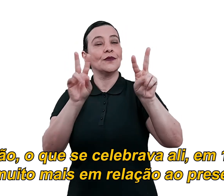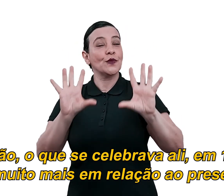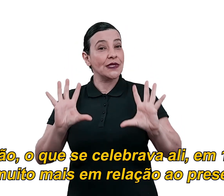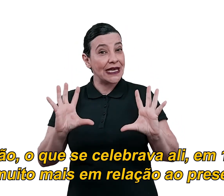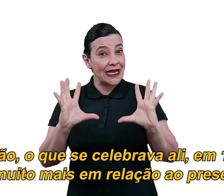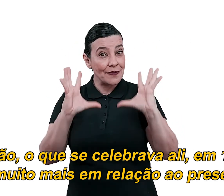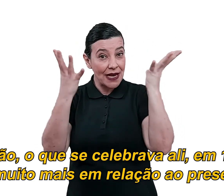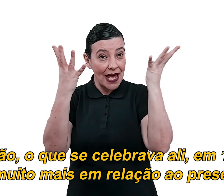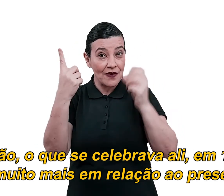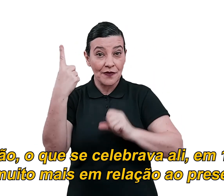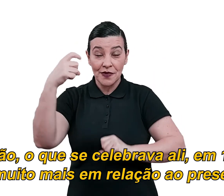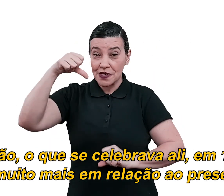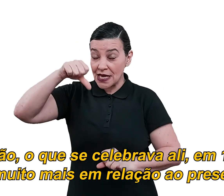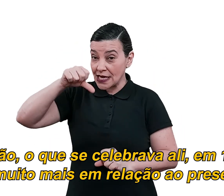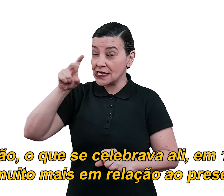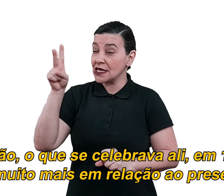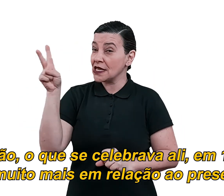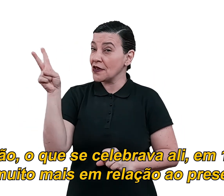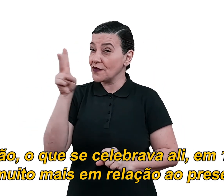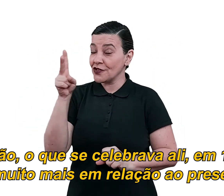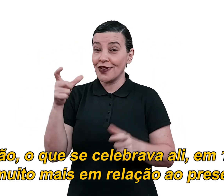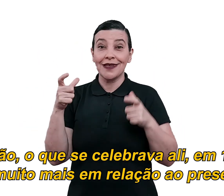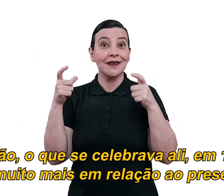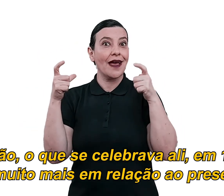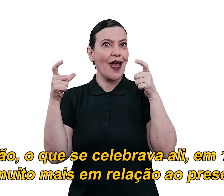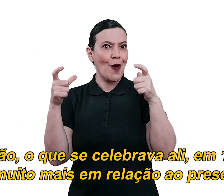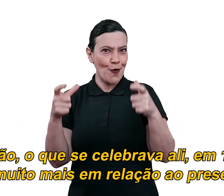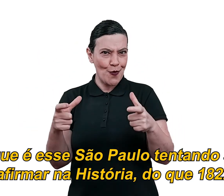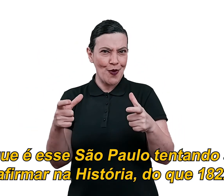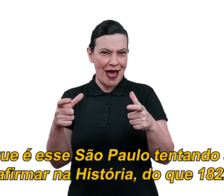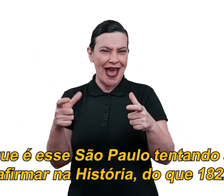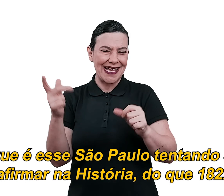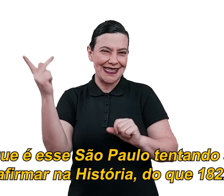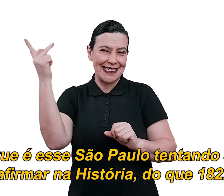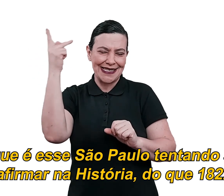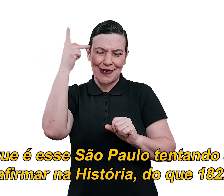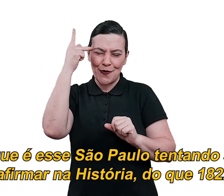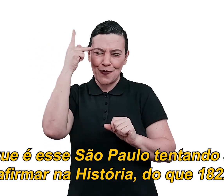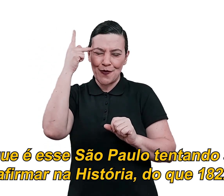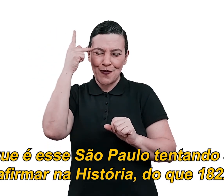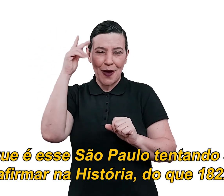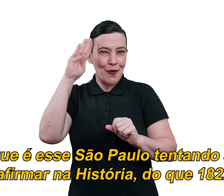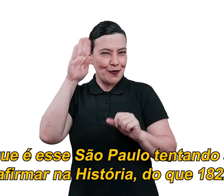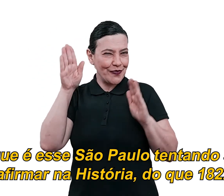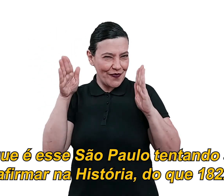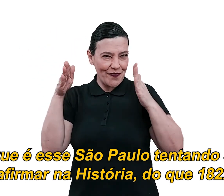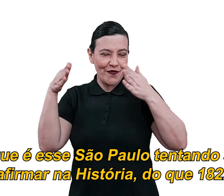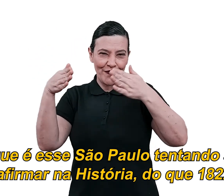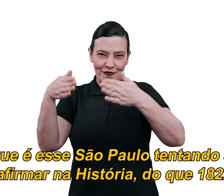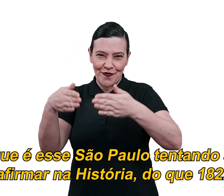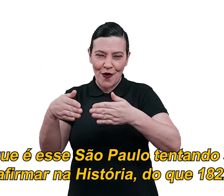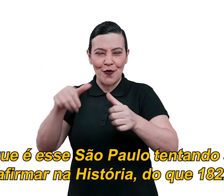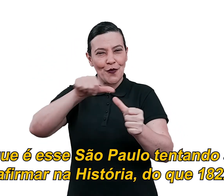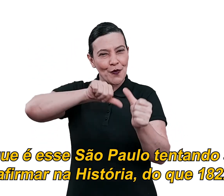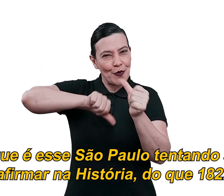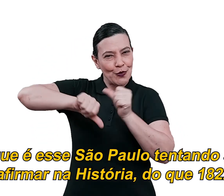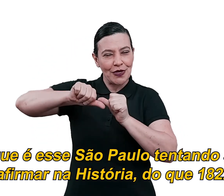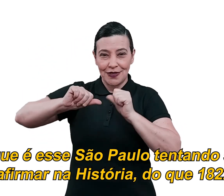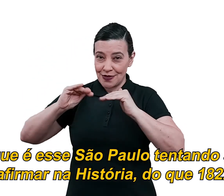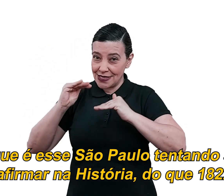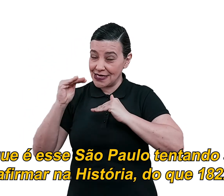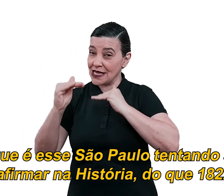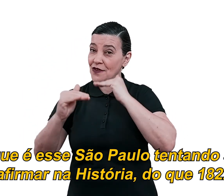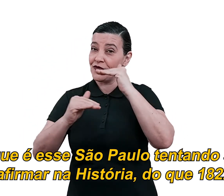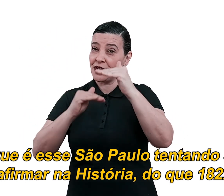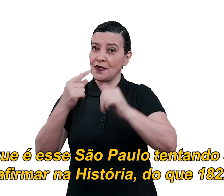ali em 1922 é muito mais em relação ao presente, né, que é São Paulo tentando se afirmar na